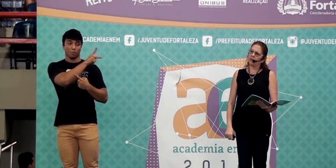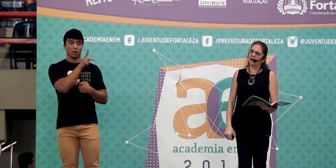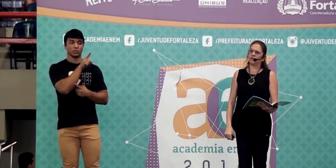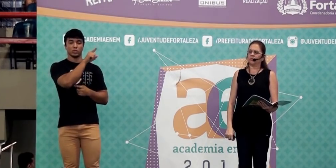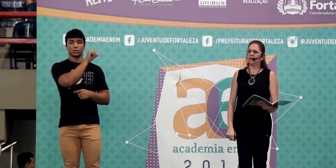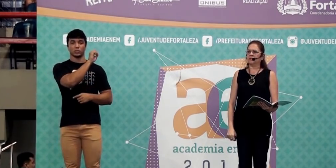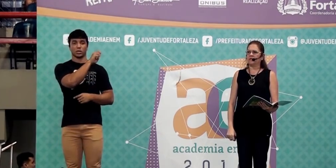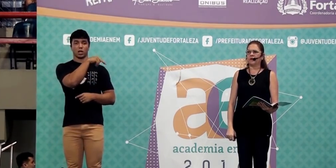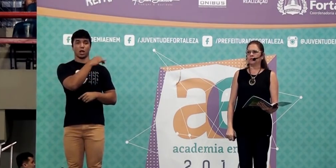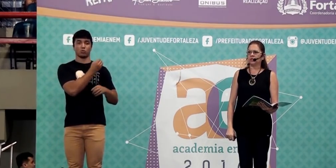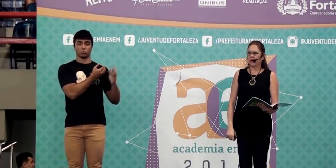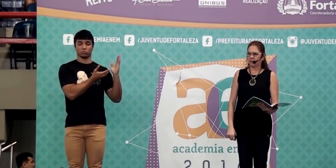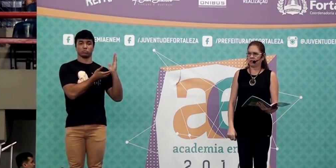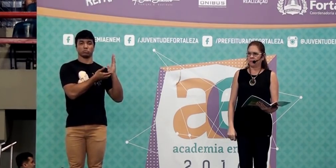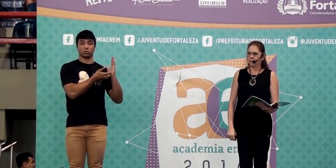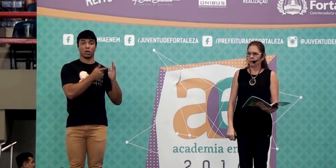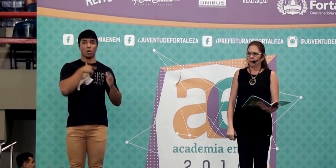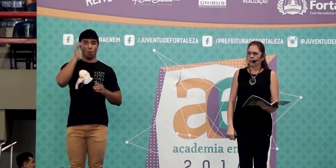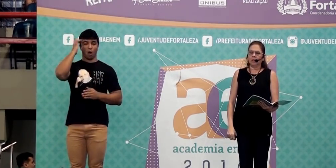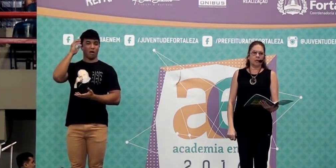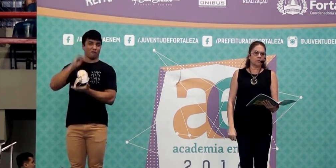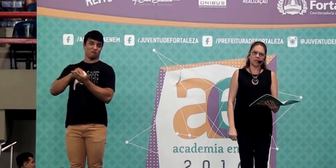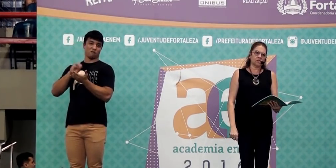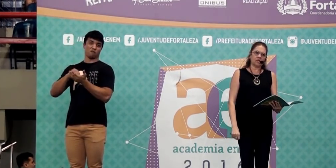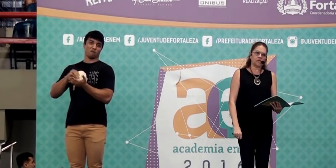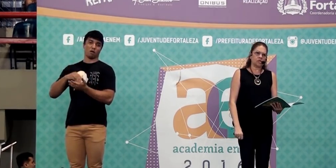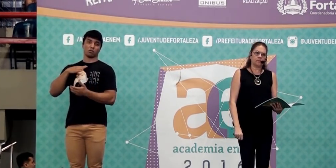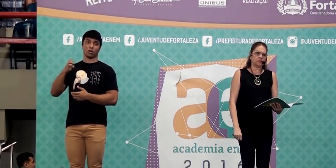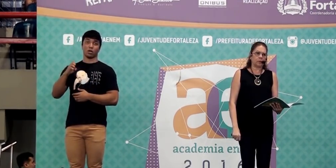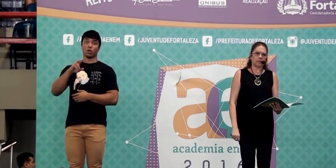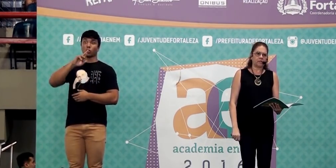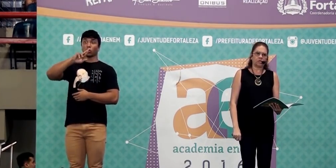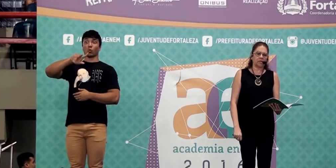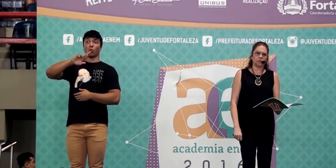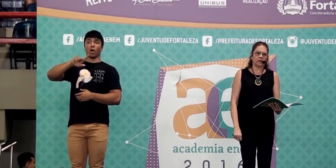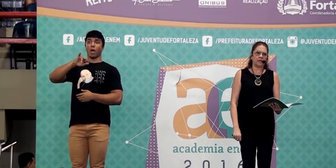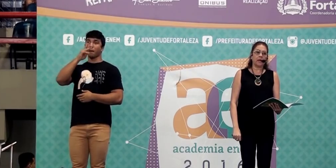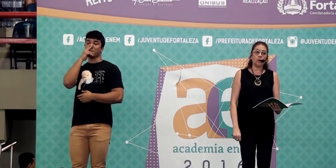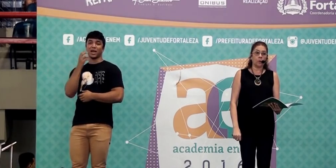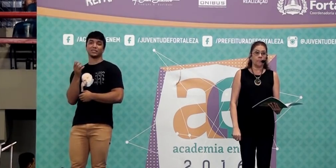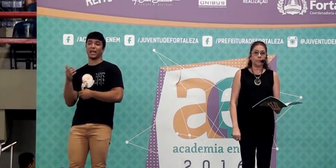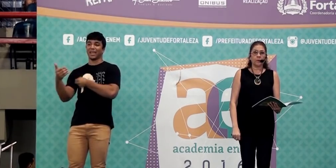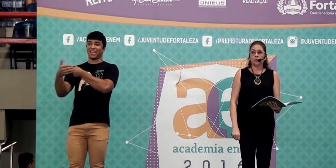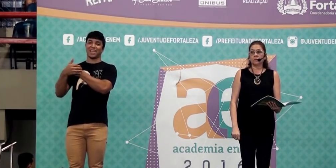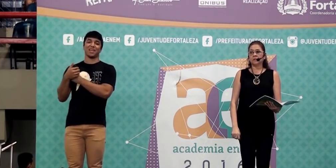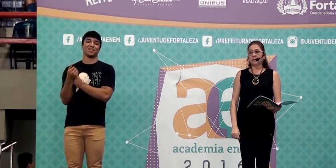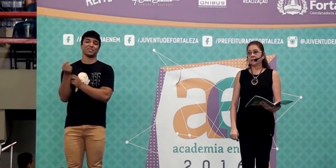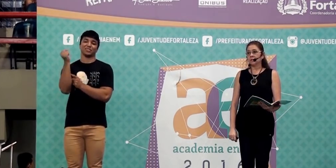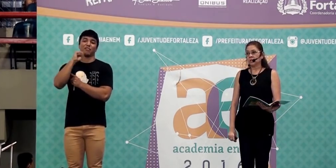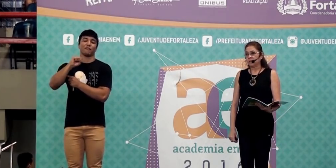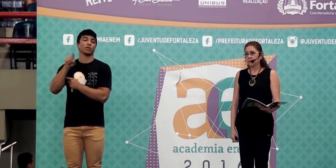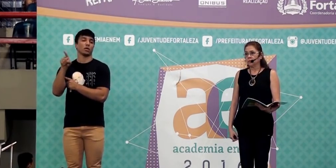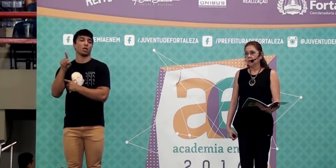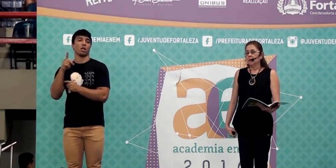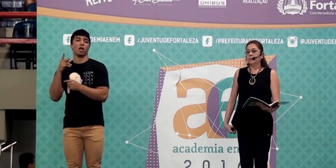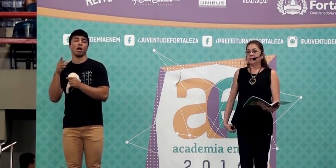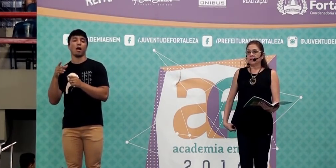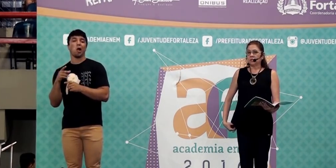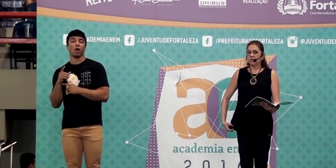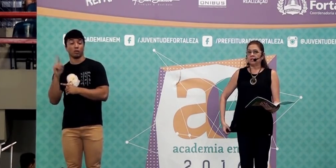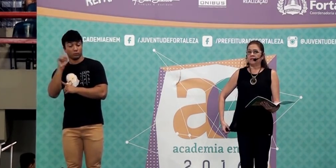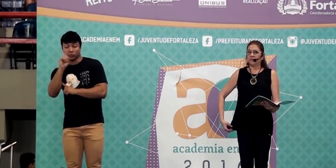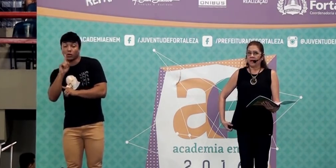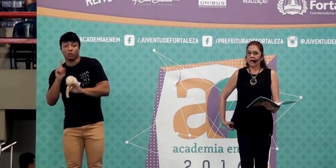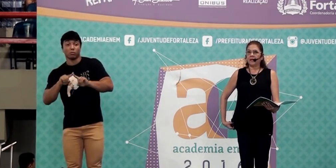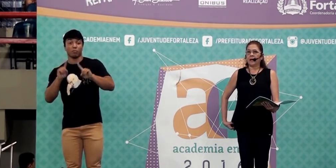Senado. Então, eu acho que isso é falta de ética. Não que estejamos protegendo quem errou. Não se trata disso, mas